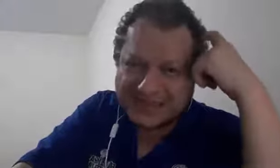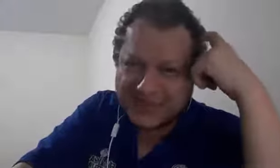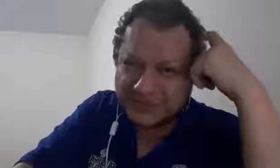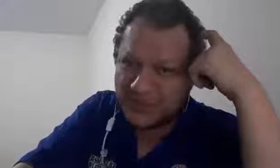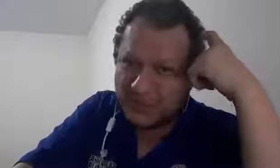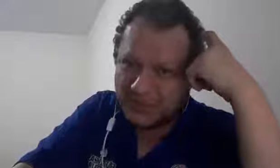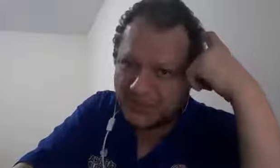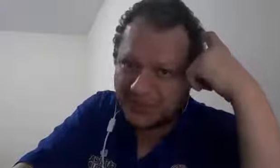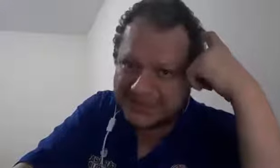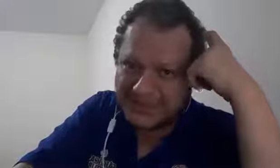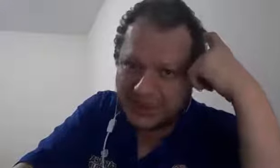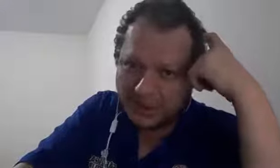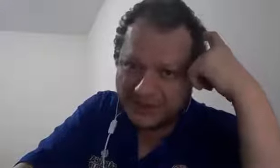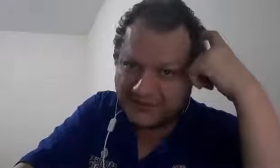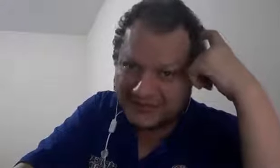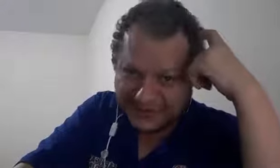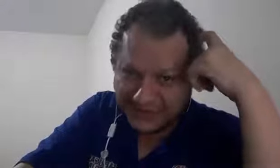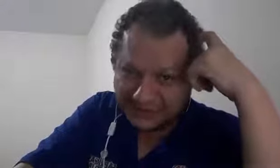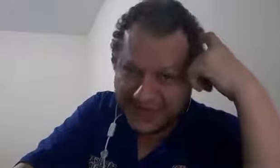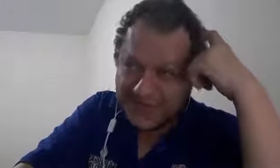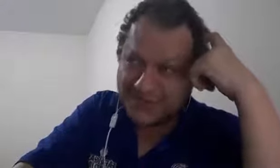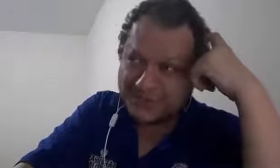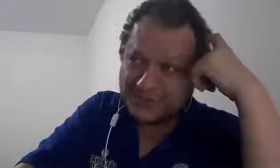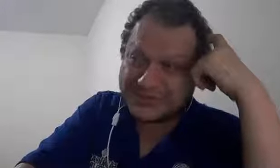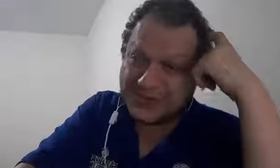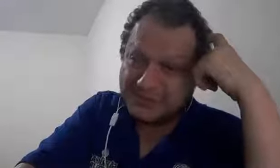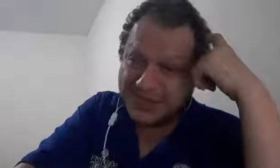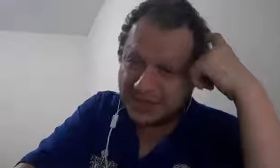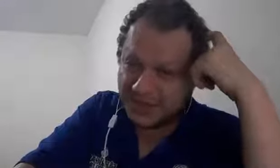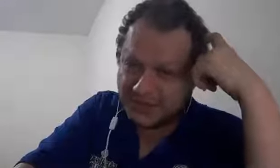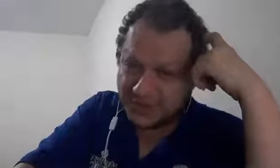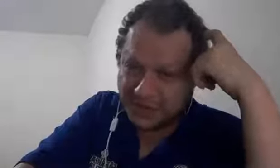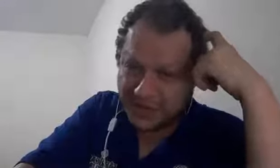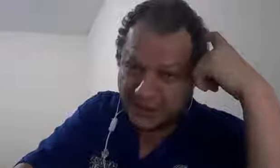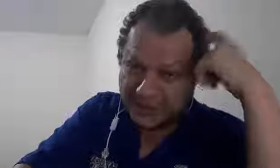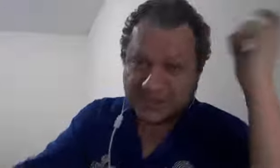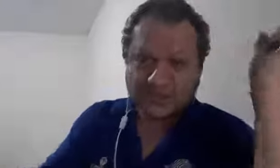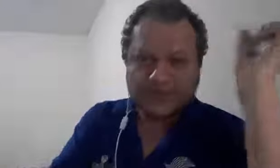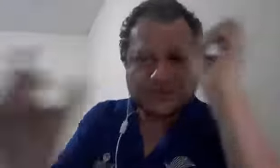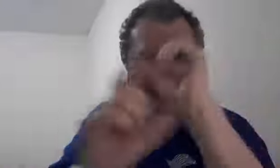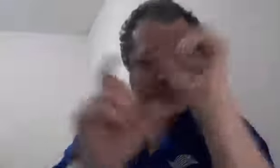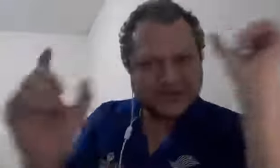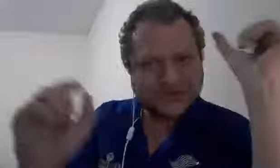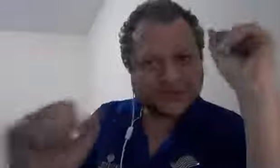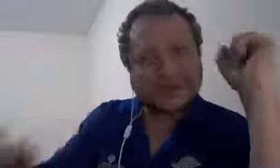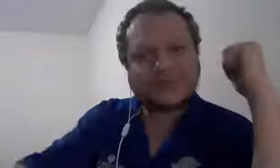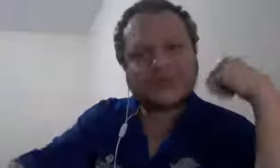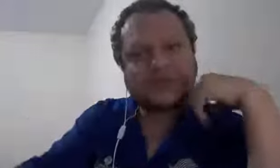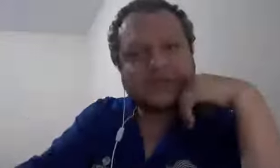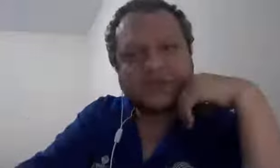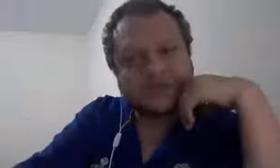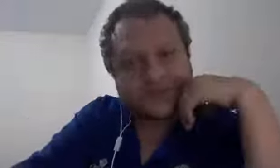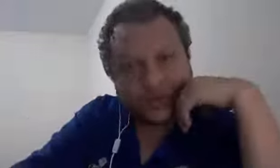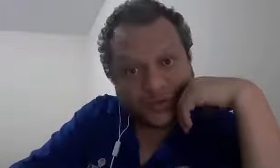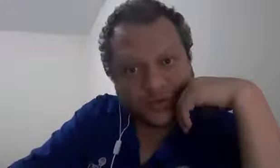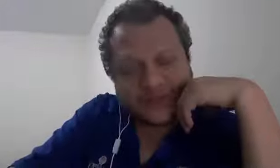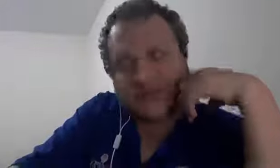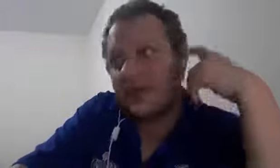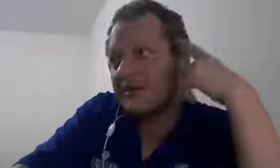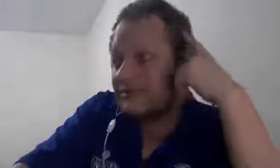sinalizado não é uma coisa legal para fazer. Nós vimos gramática visual para desconstruir a estrutura do português de uma vez por todas.